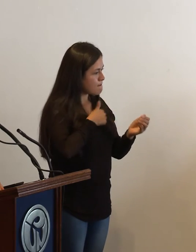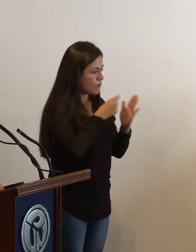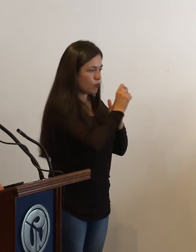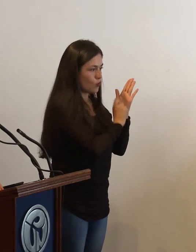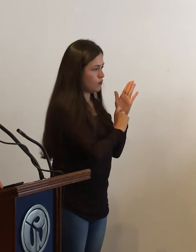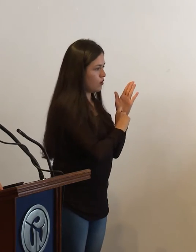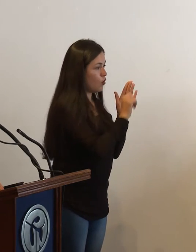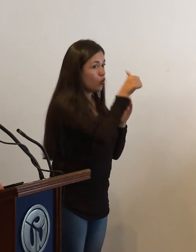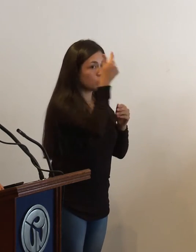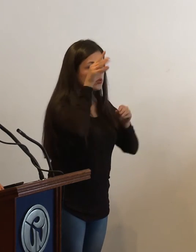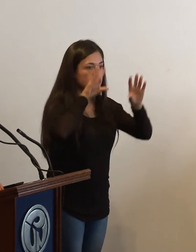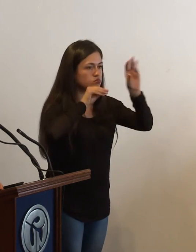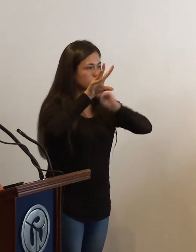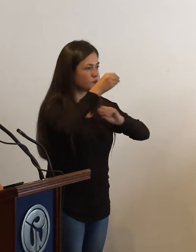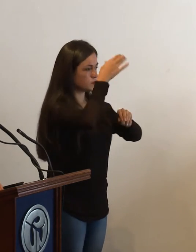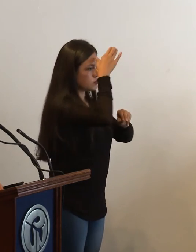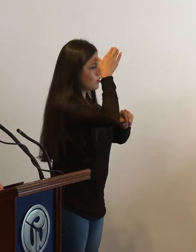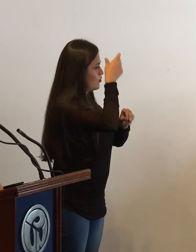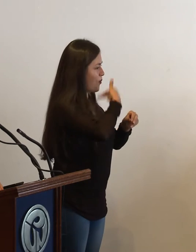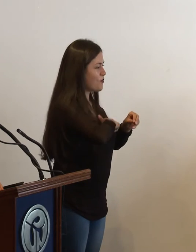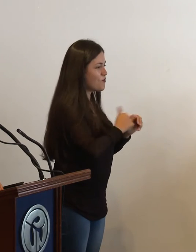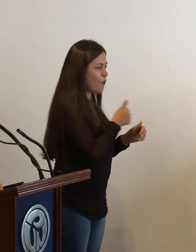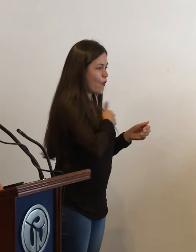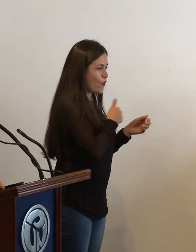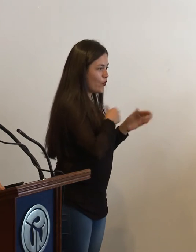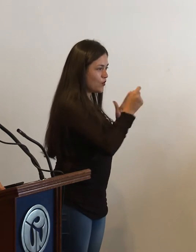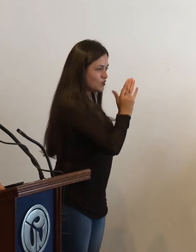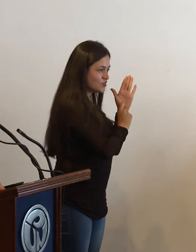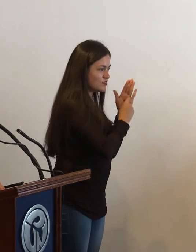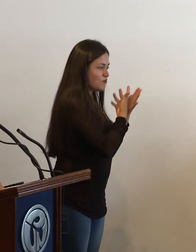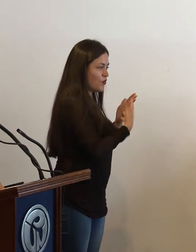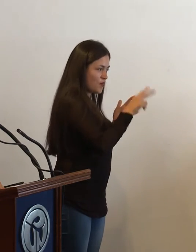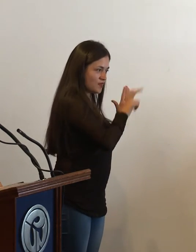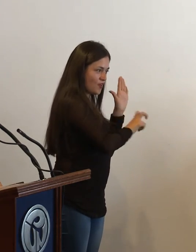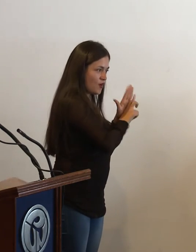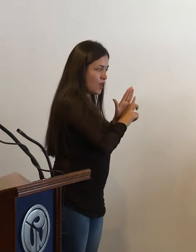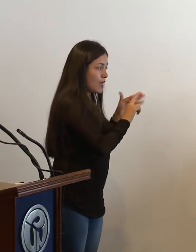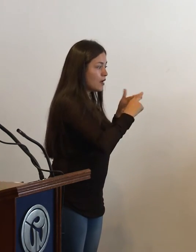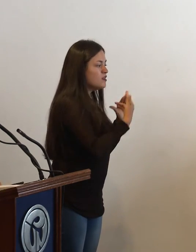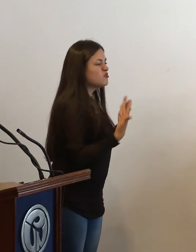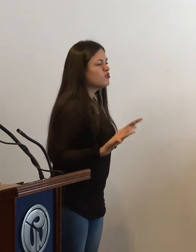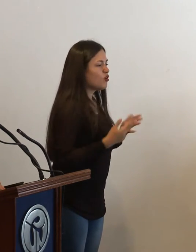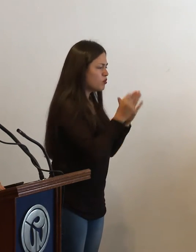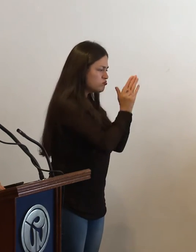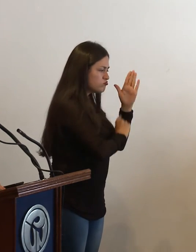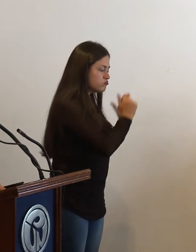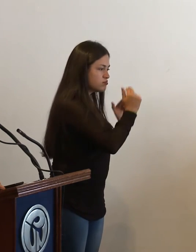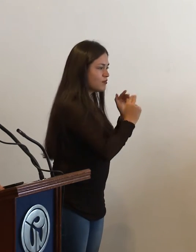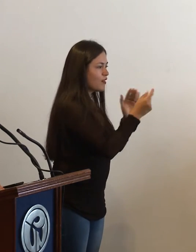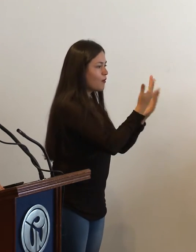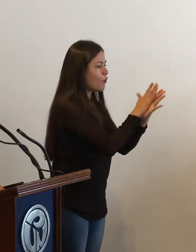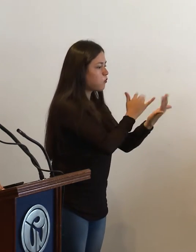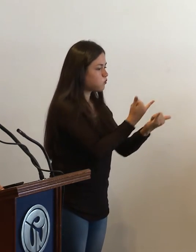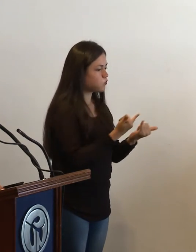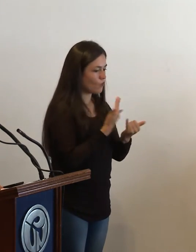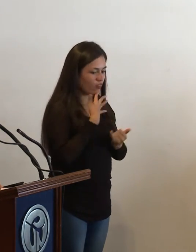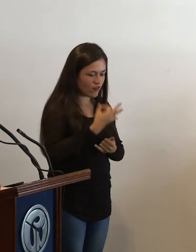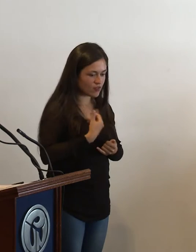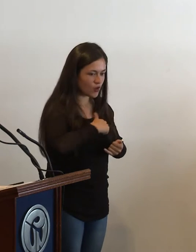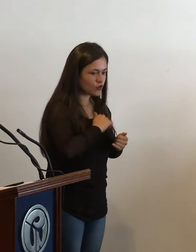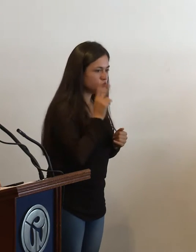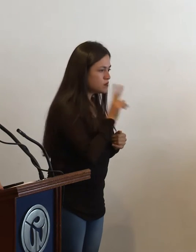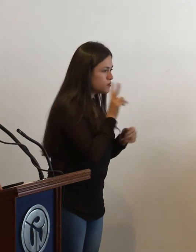acumulado histórico propio, una perspectiva basada en contextos reales, nuestros,